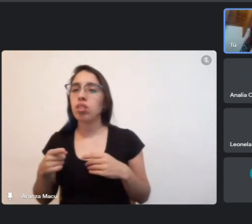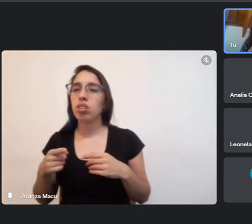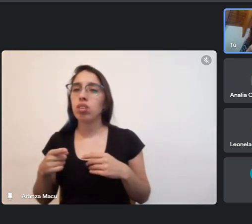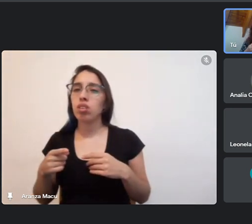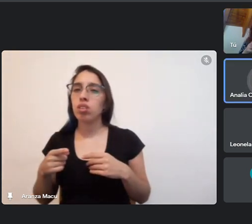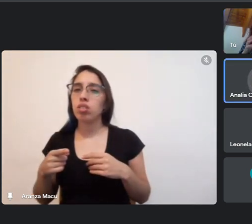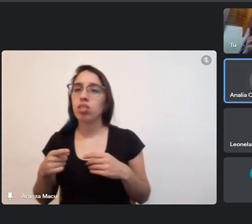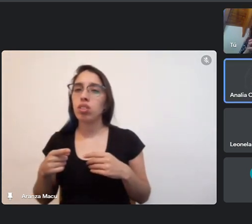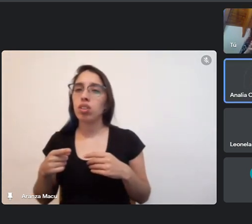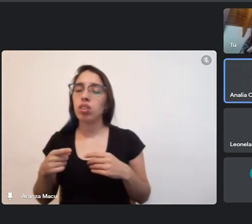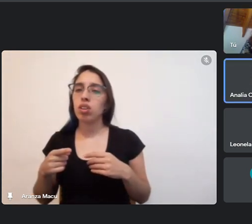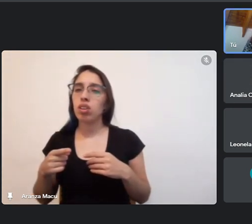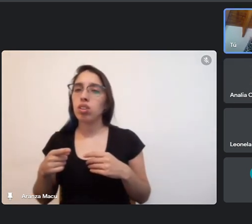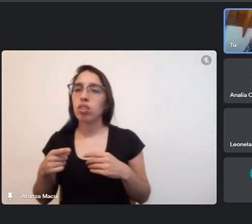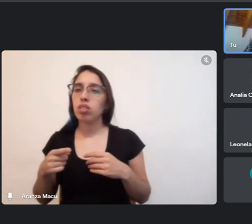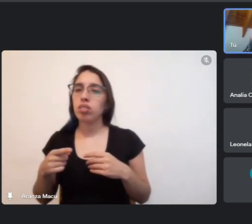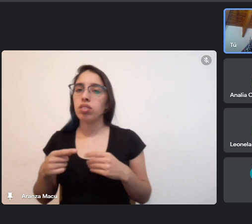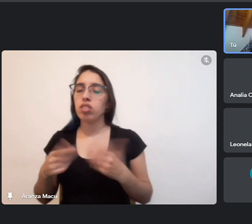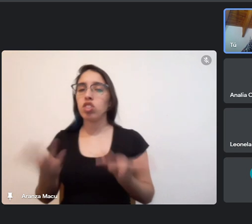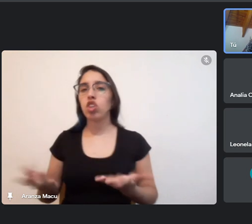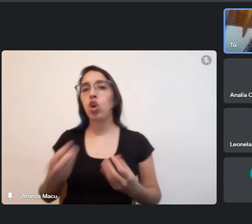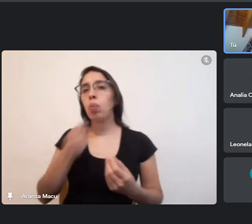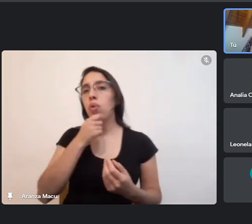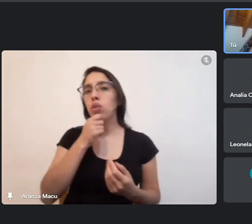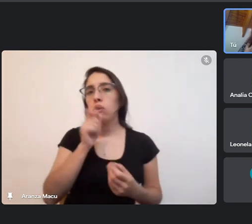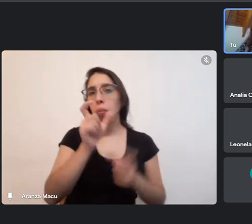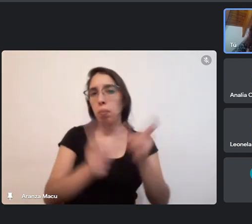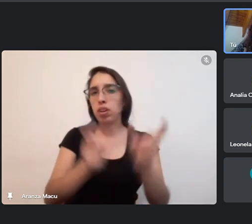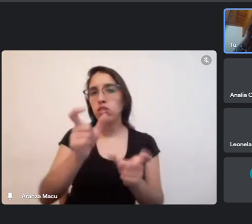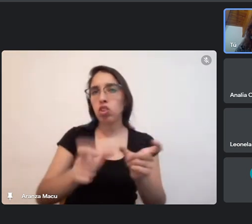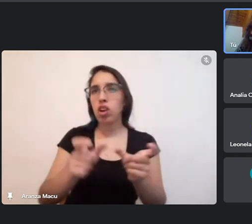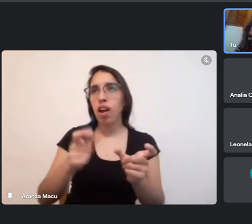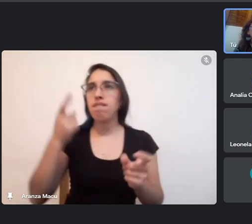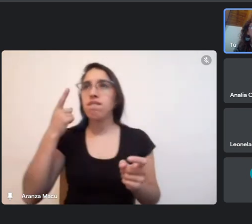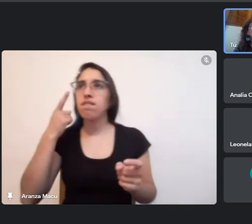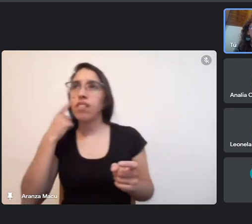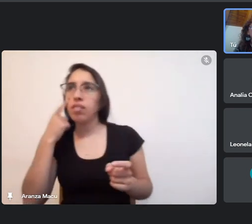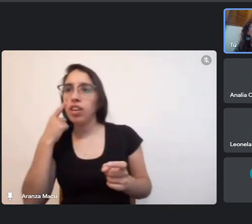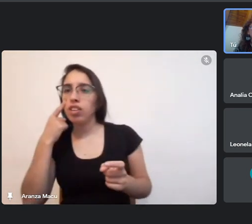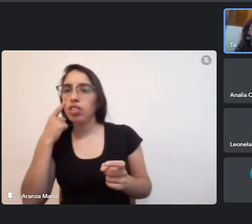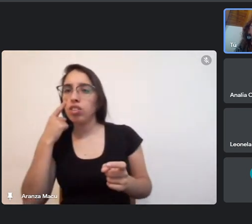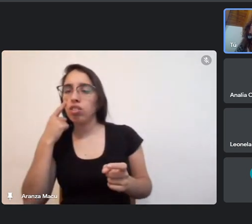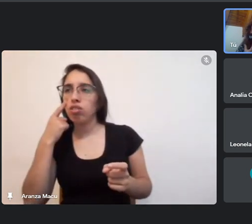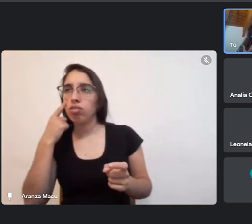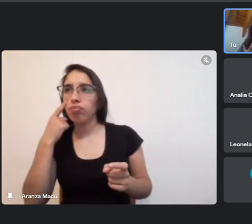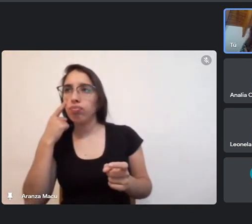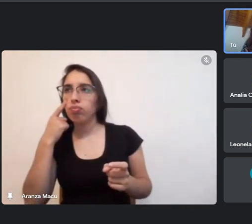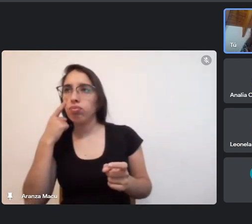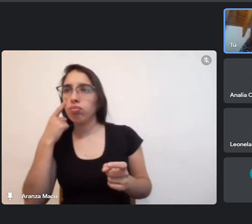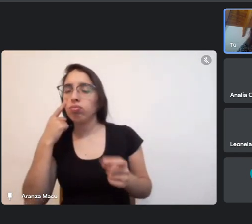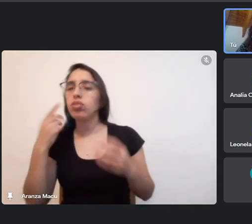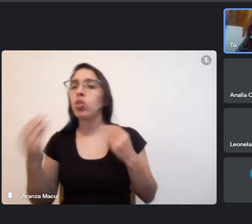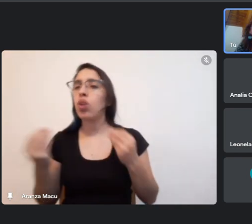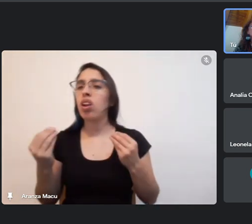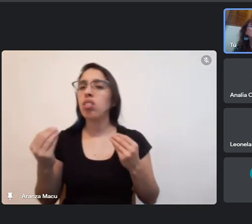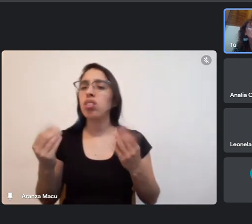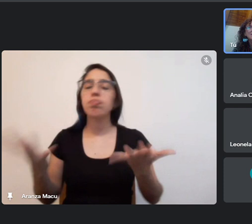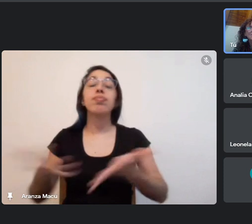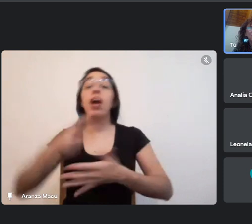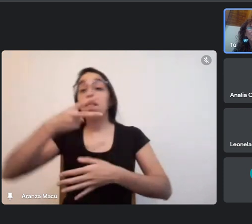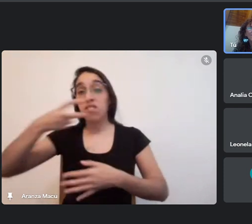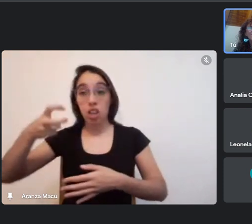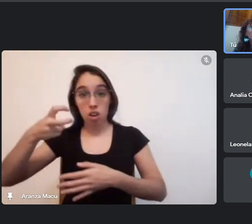yo digo personas viviendo, o sea, el que tiene la carga de la acción importante, el principal, es el